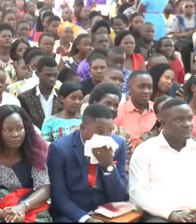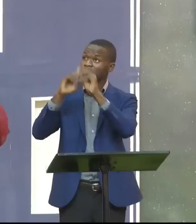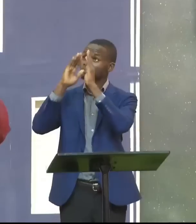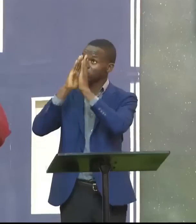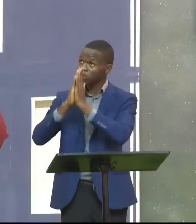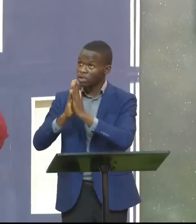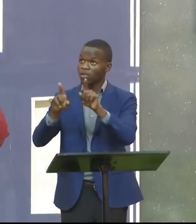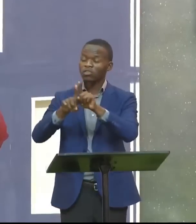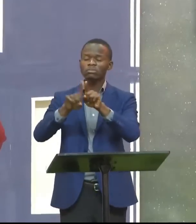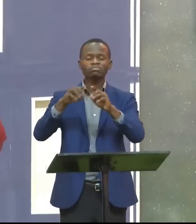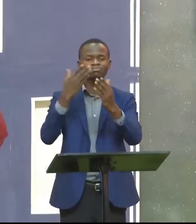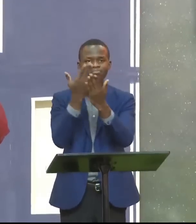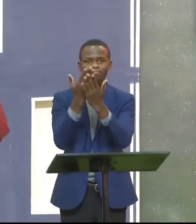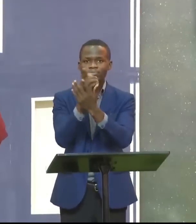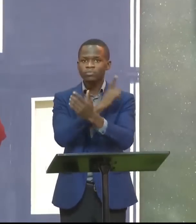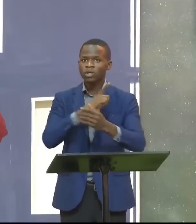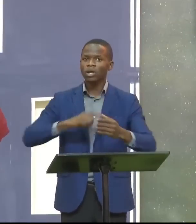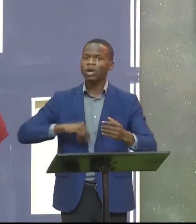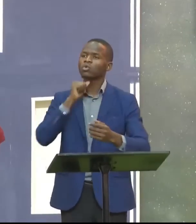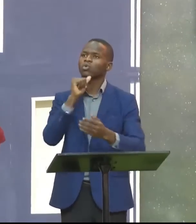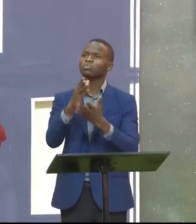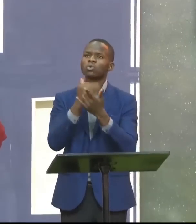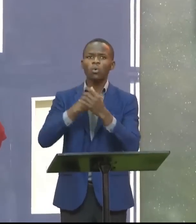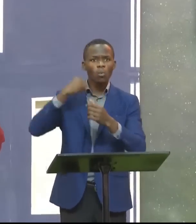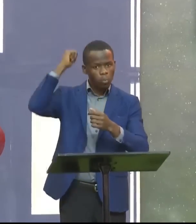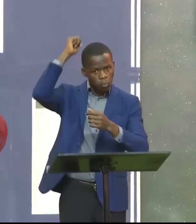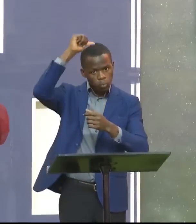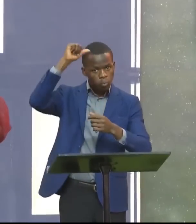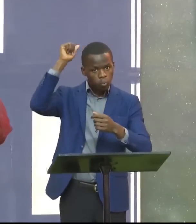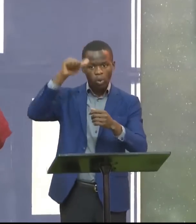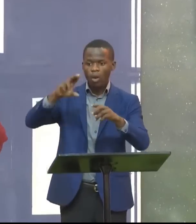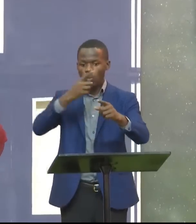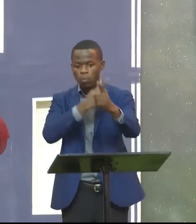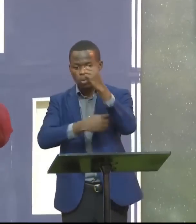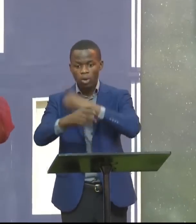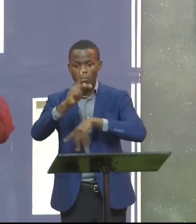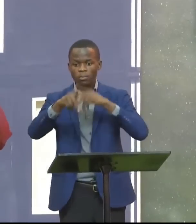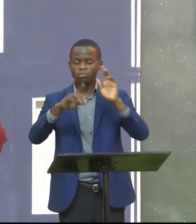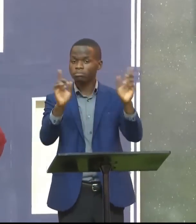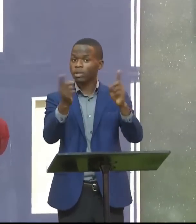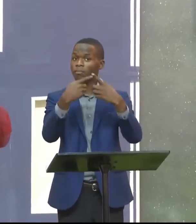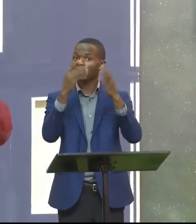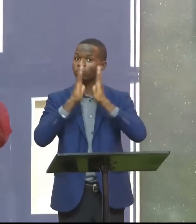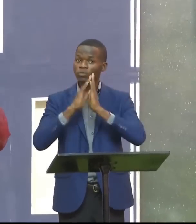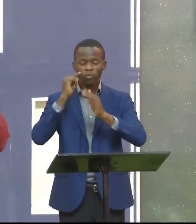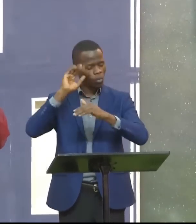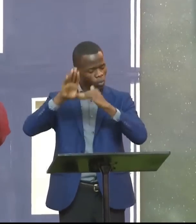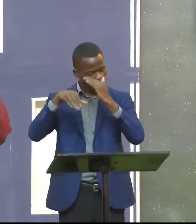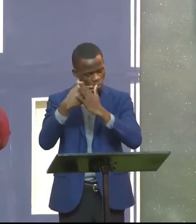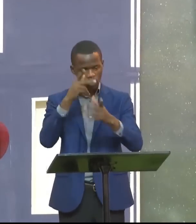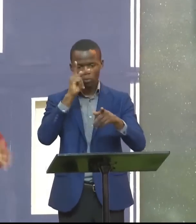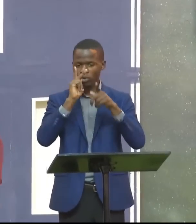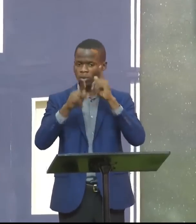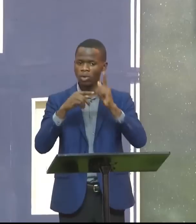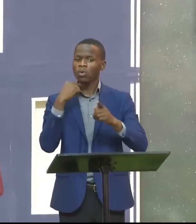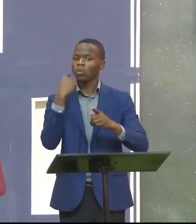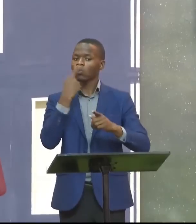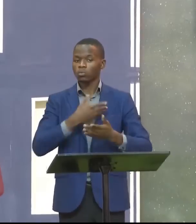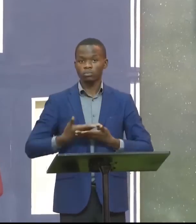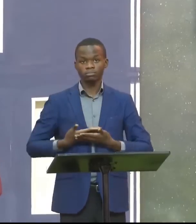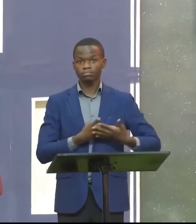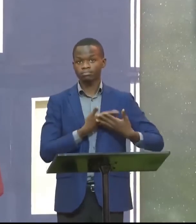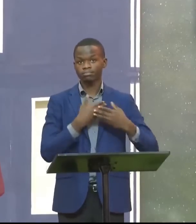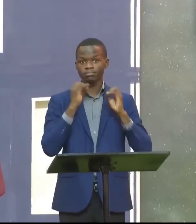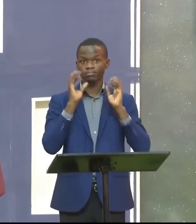negayirira Katonda amfuke kwa mafuta siga kutambuza abalema naye ga kusabira abantu abatalina bana nabo baza omwana anyuma